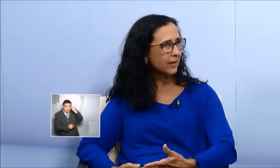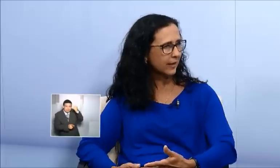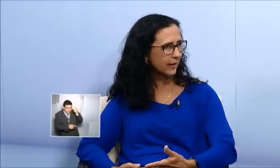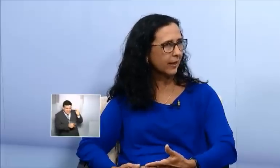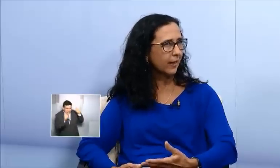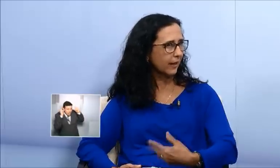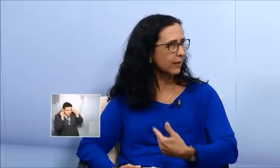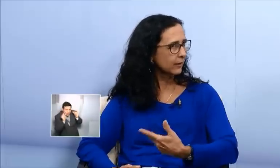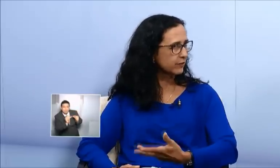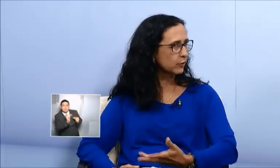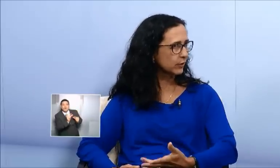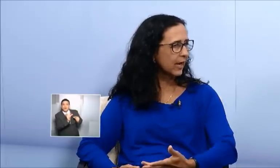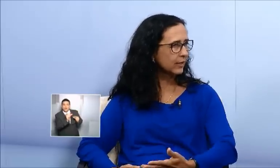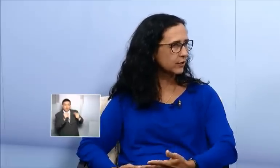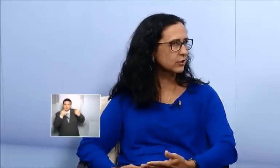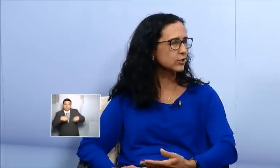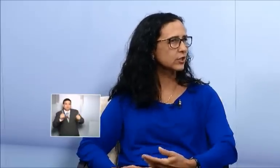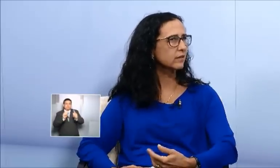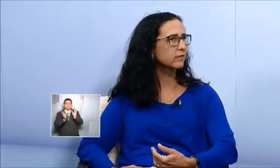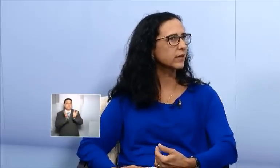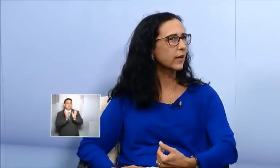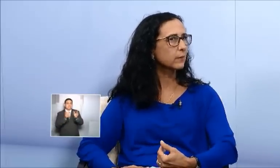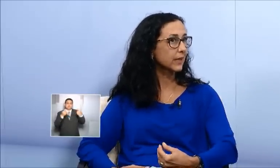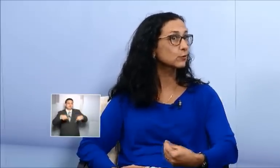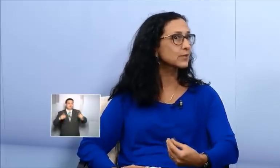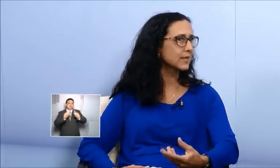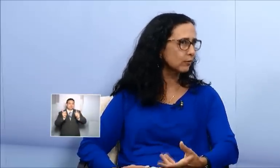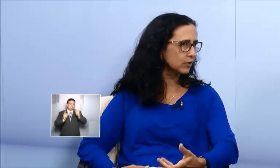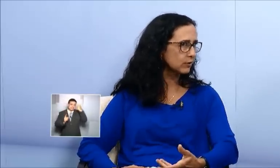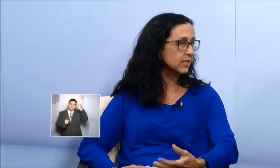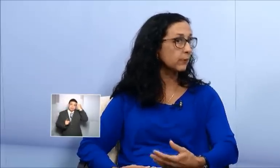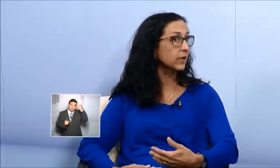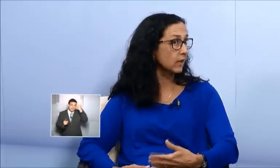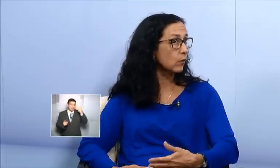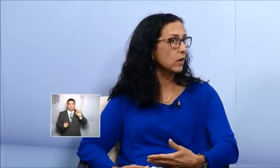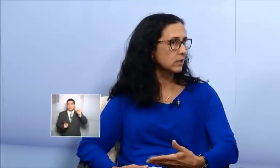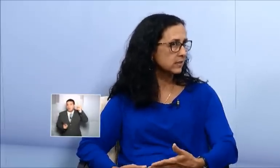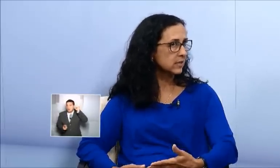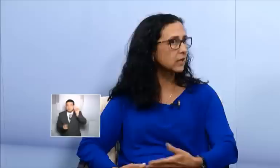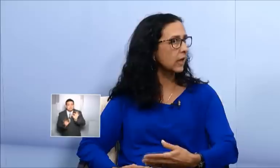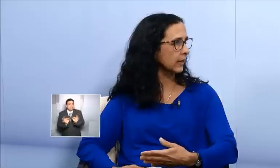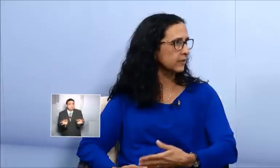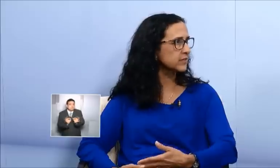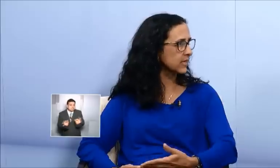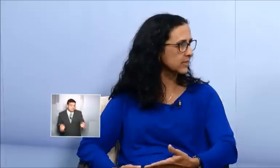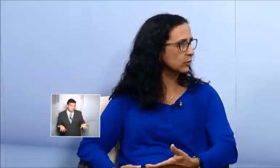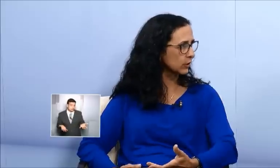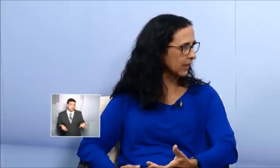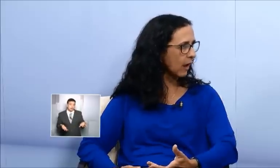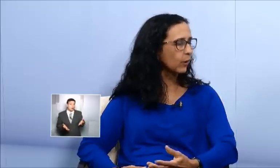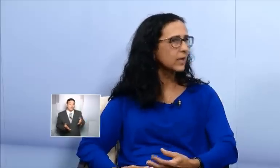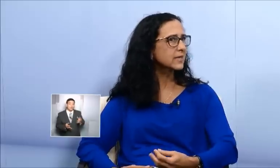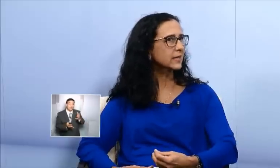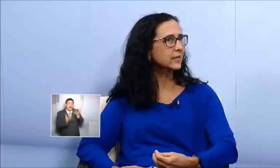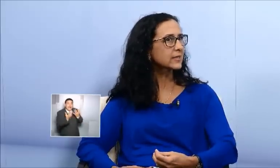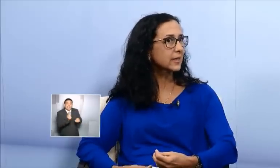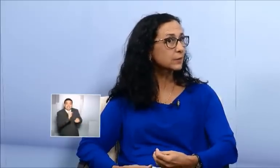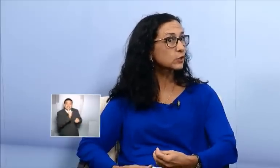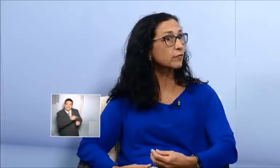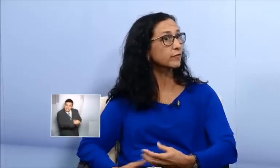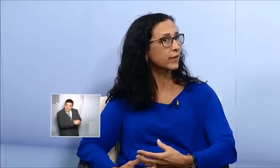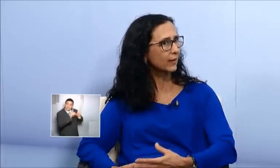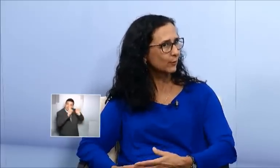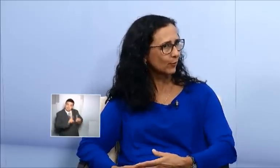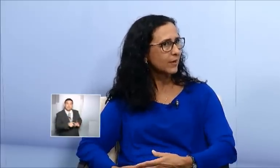baixa dificuldade auditiva, né? Uma redução de audição e não, sim, a deficiência total. Essa criança